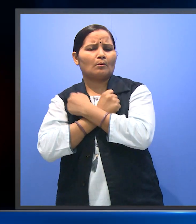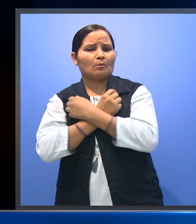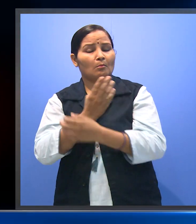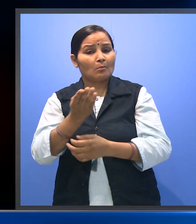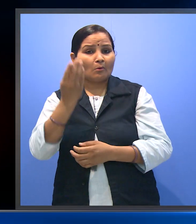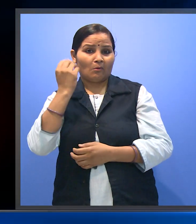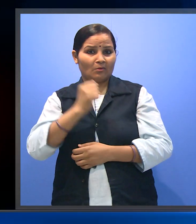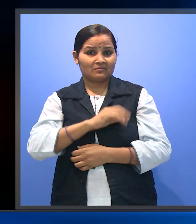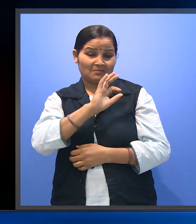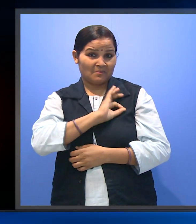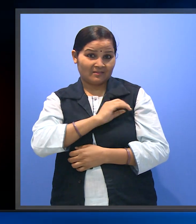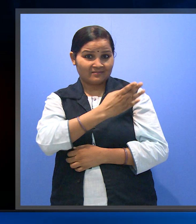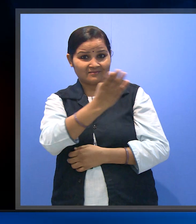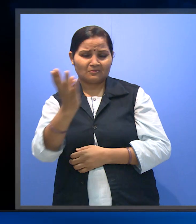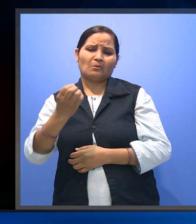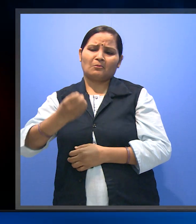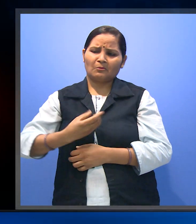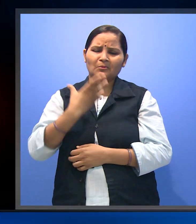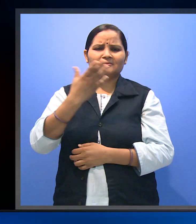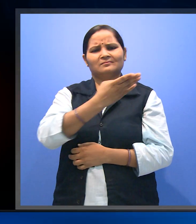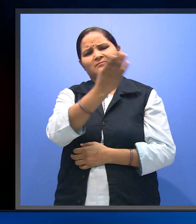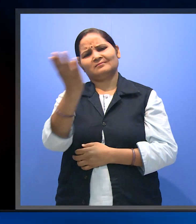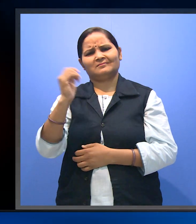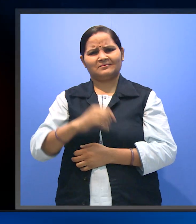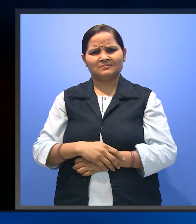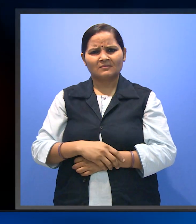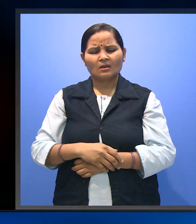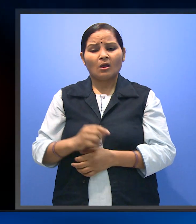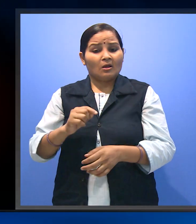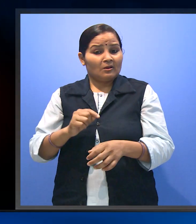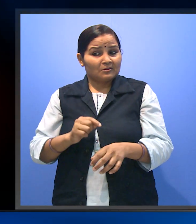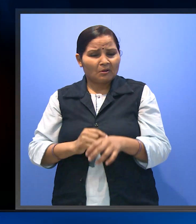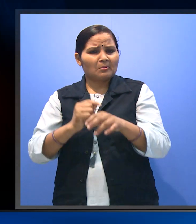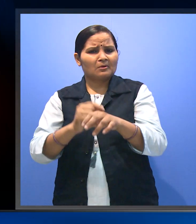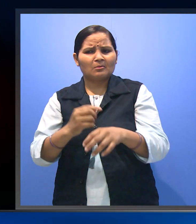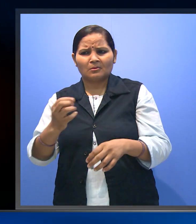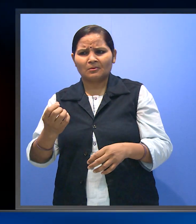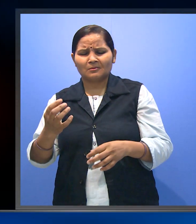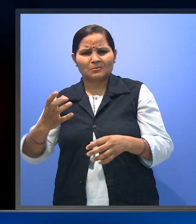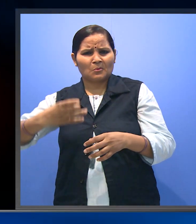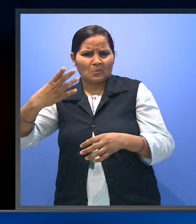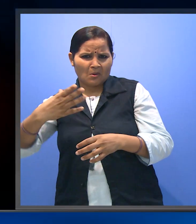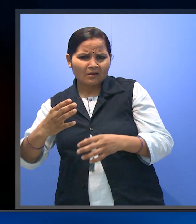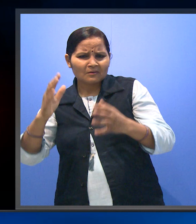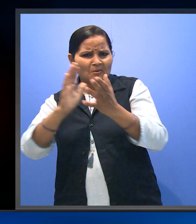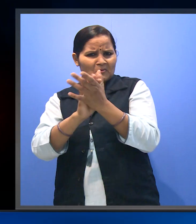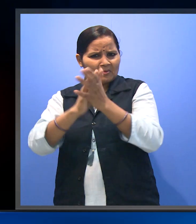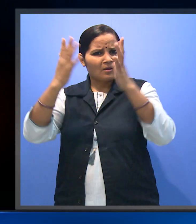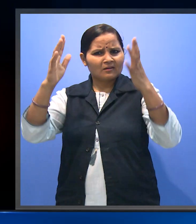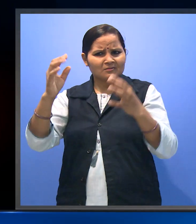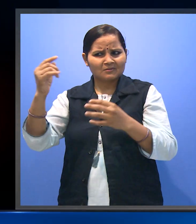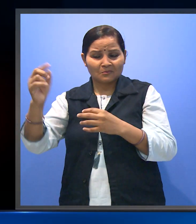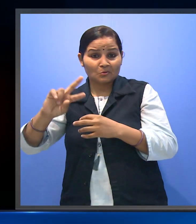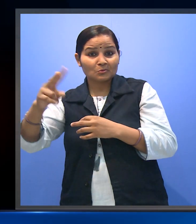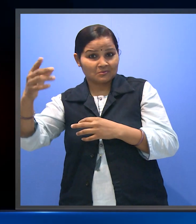थी, सब उनसे प्रसन्न रहते थे। तो वो जब जब अपनी प्रशंसा सुनते थे उन्हें बहुत अच्छा लगता